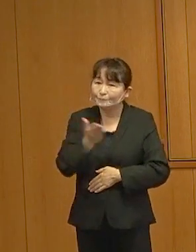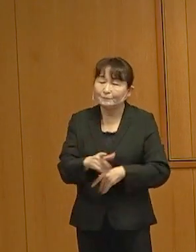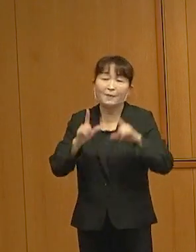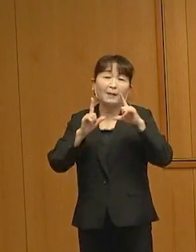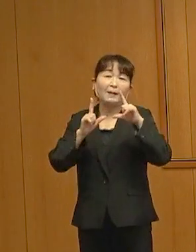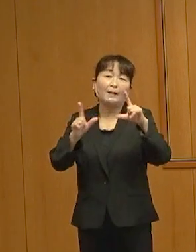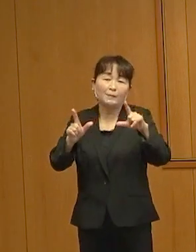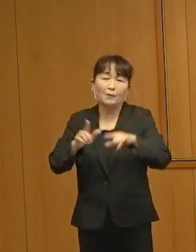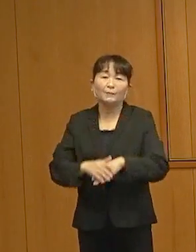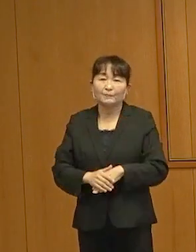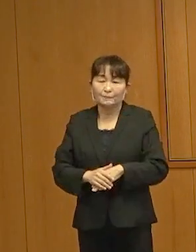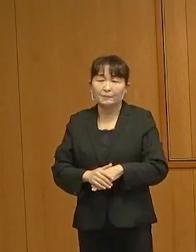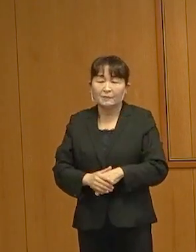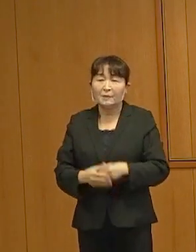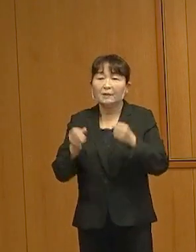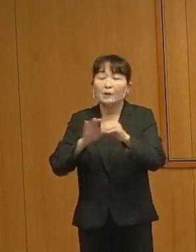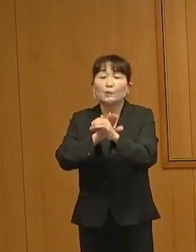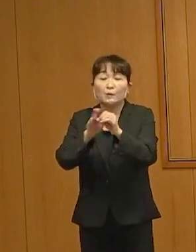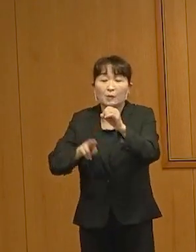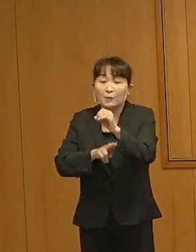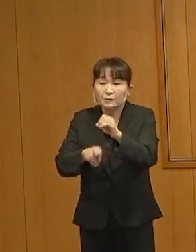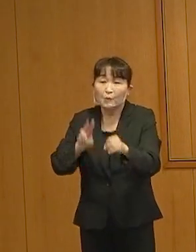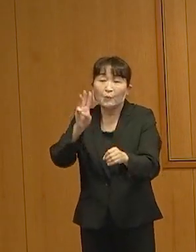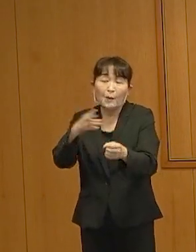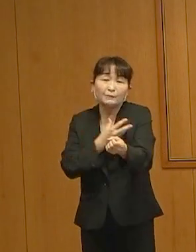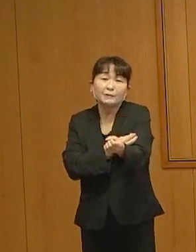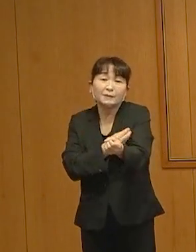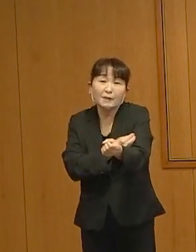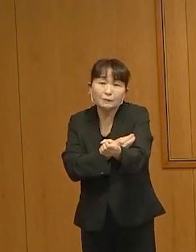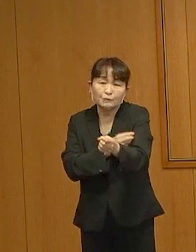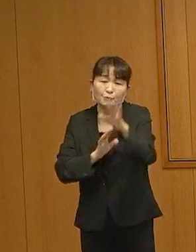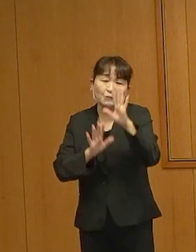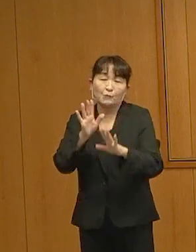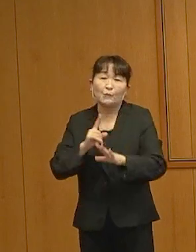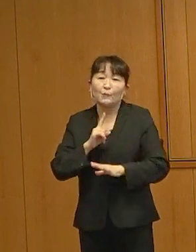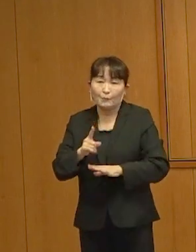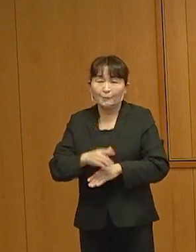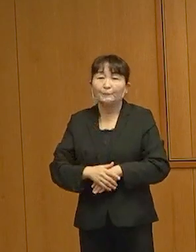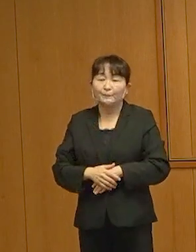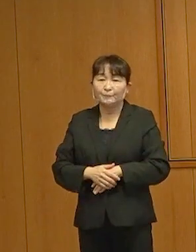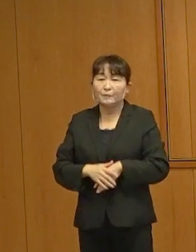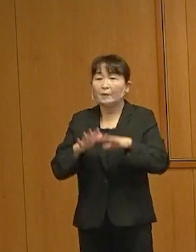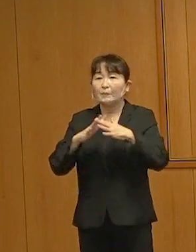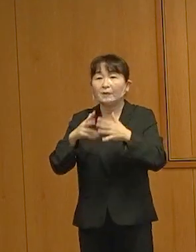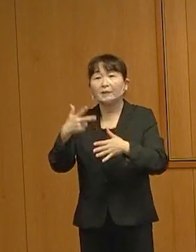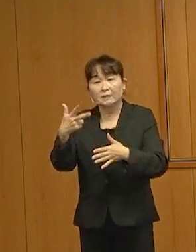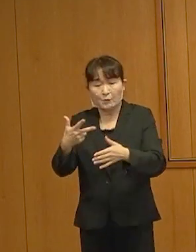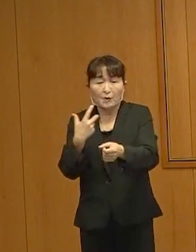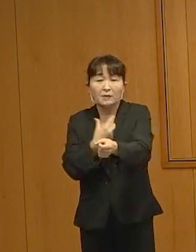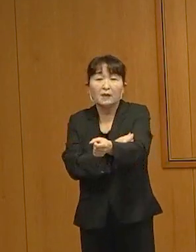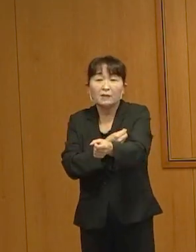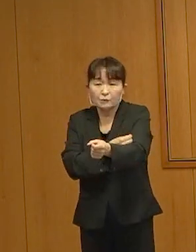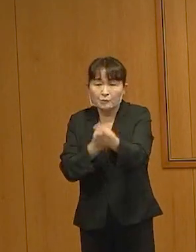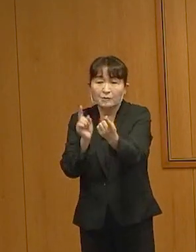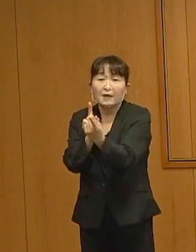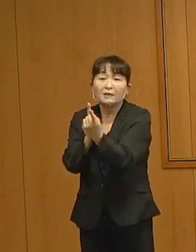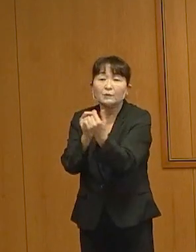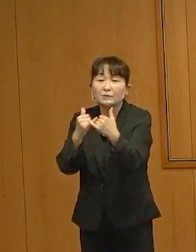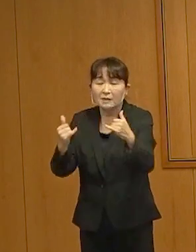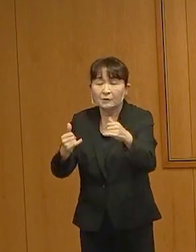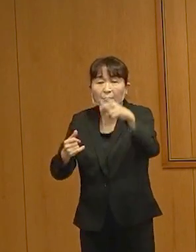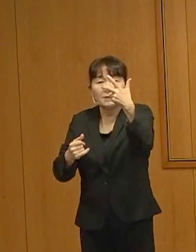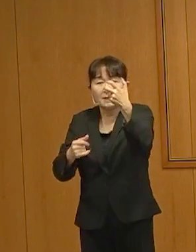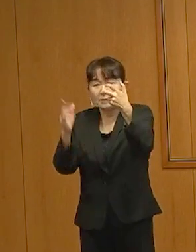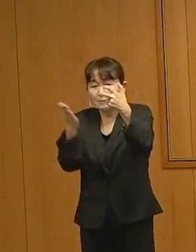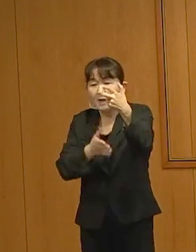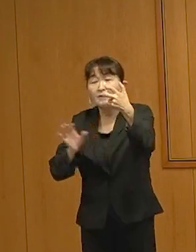ますが、新型コロナウイルスワクチン接種についてであります。本市では接種対象者の7割の